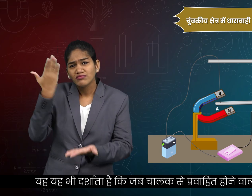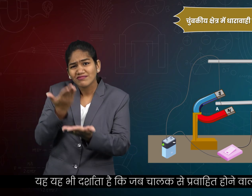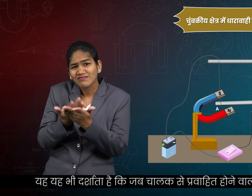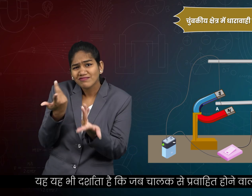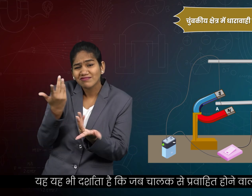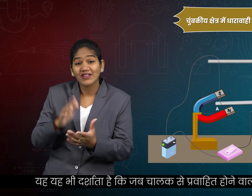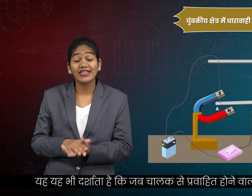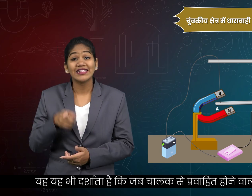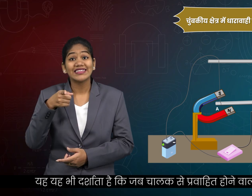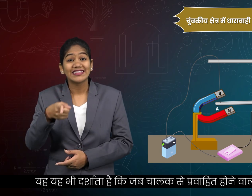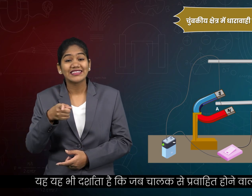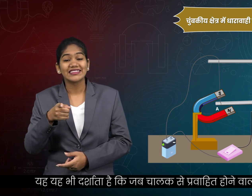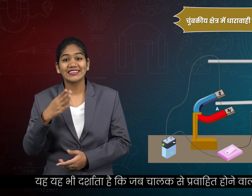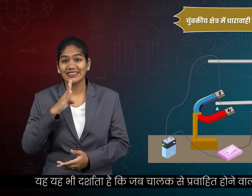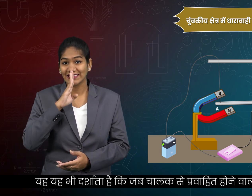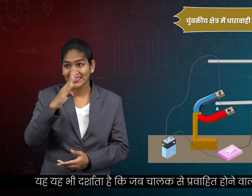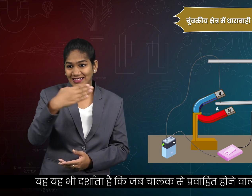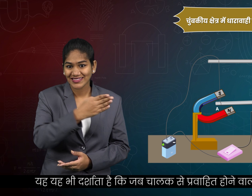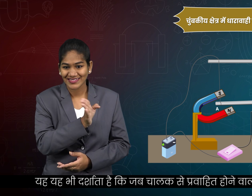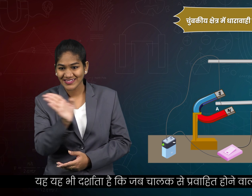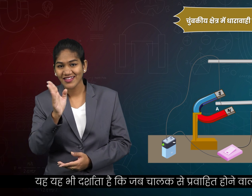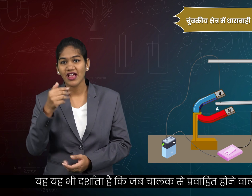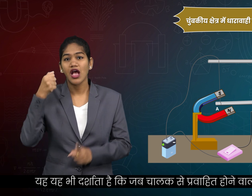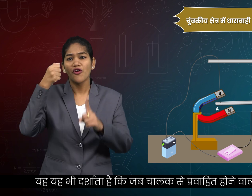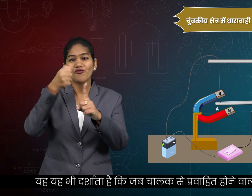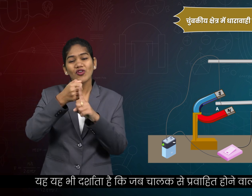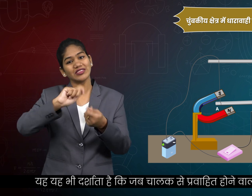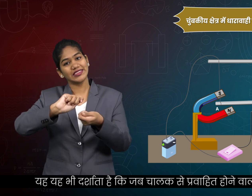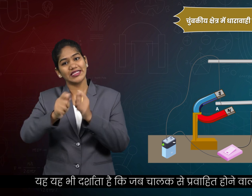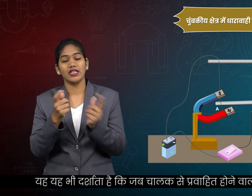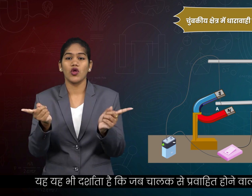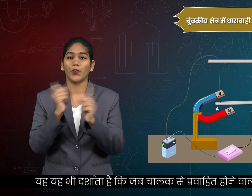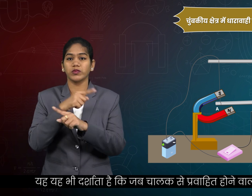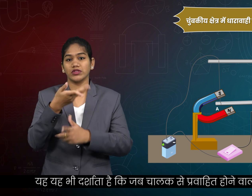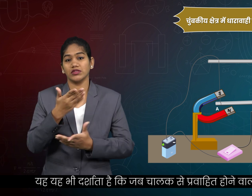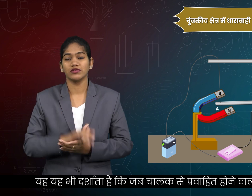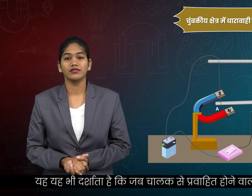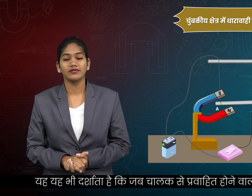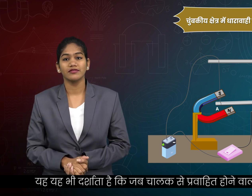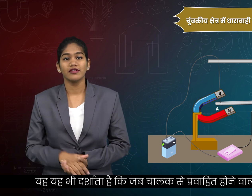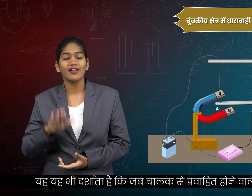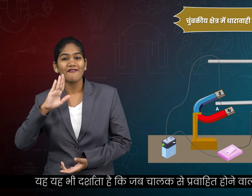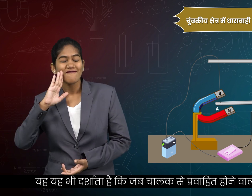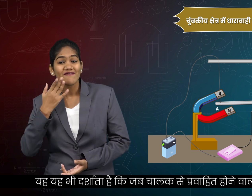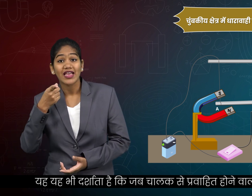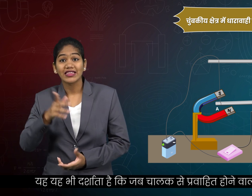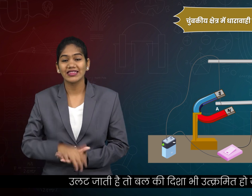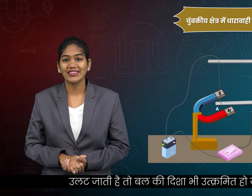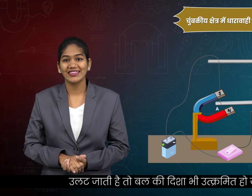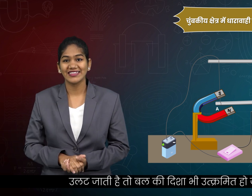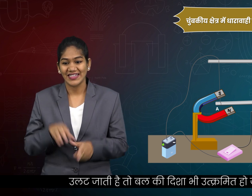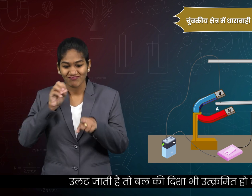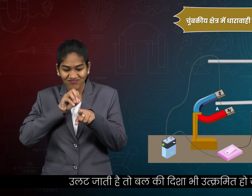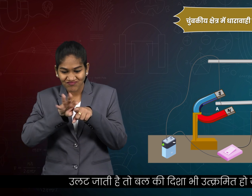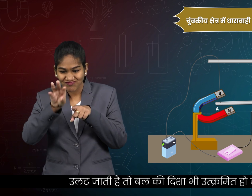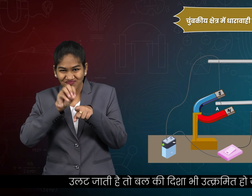यह भी दर्शाता है कि जब चालक से प्रवाहित होने वाले धारा की दिशा